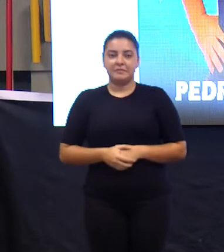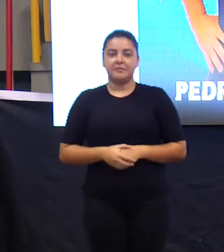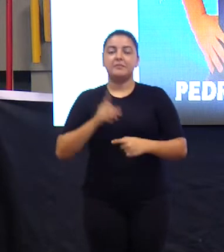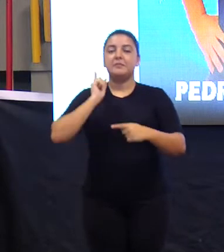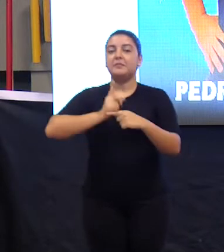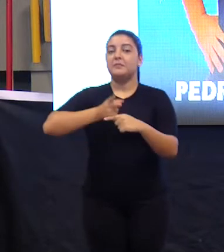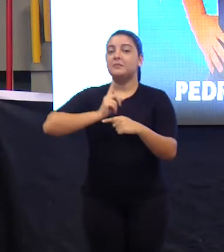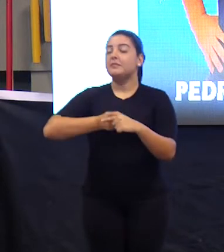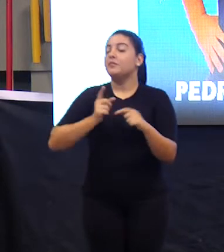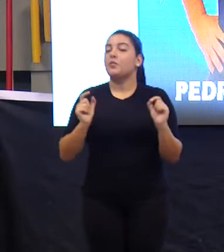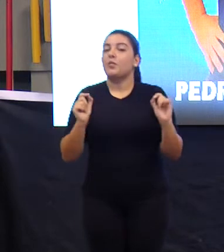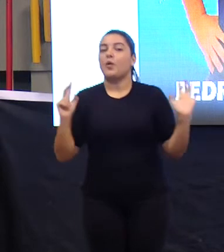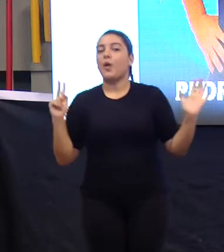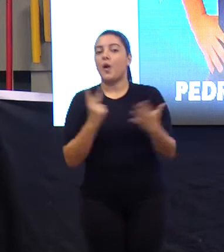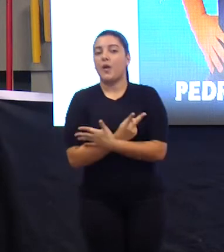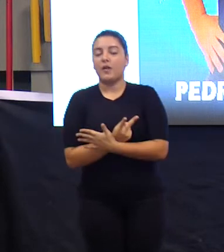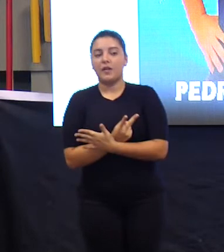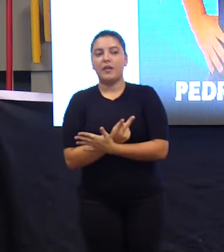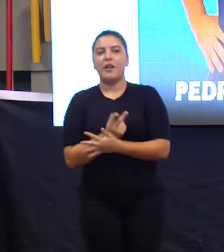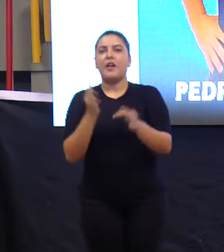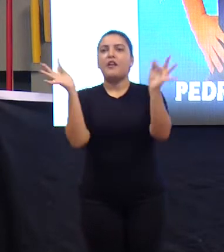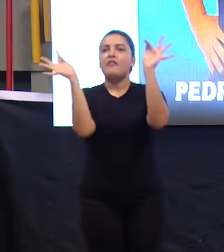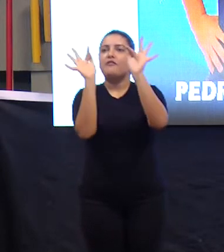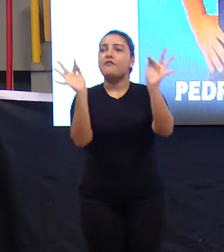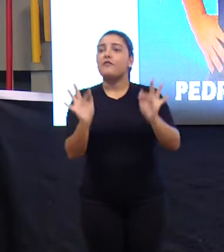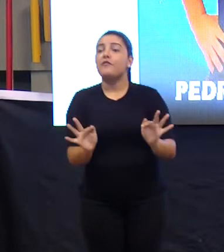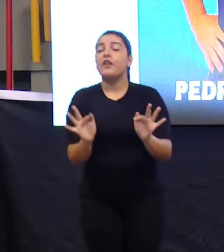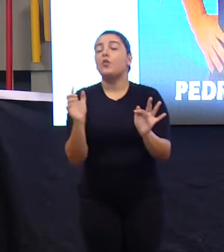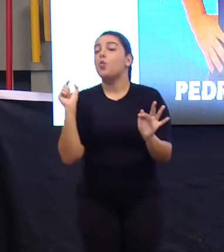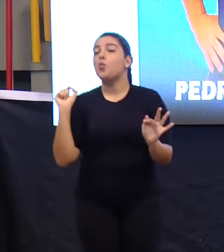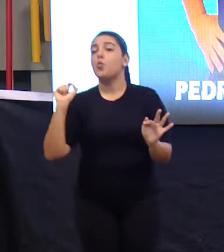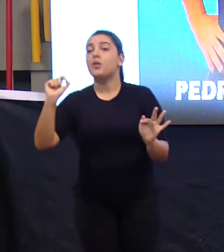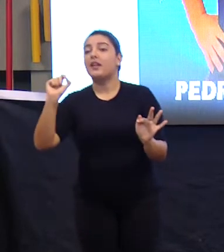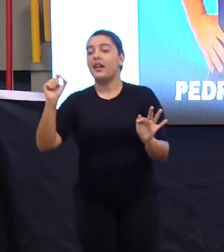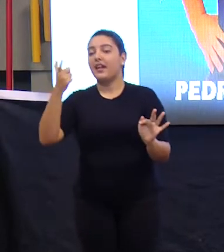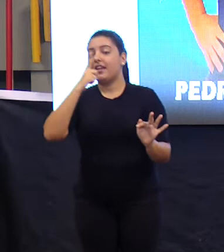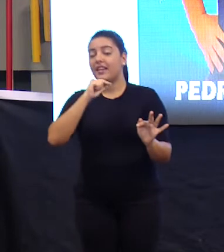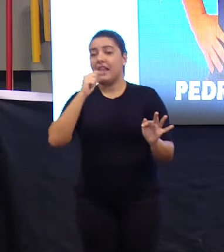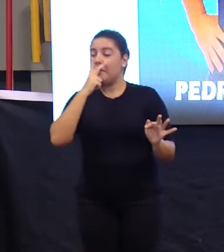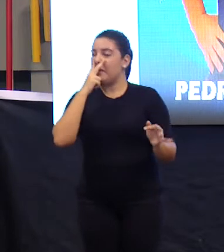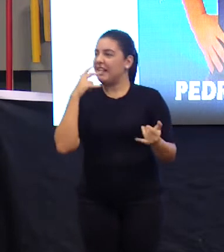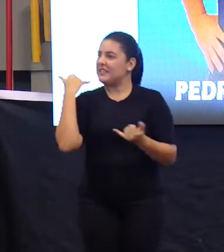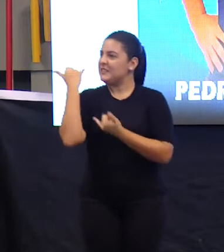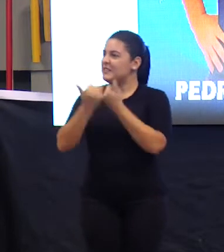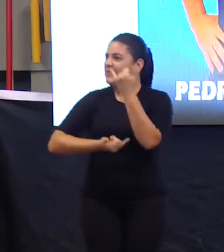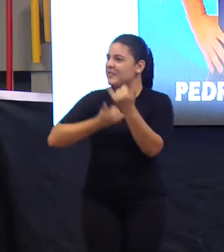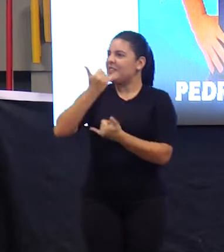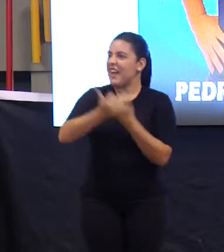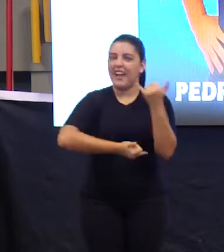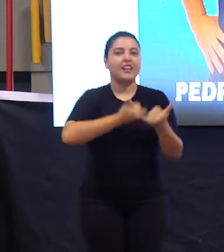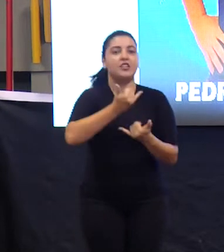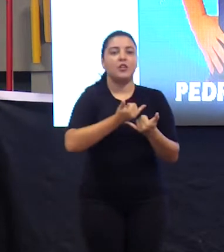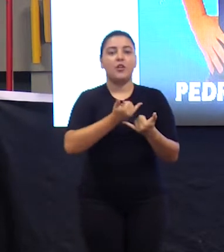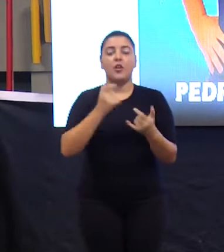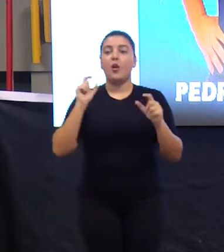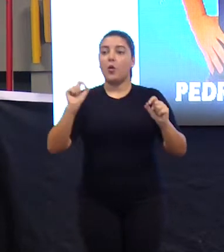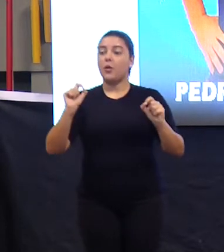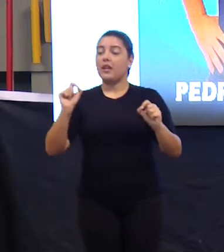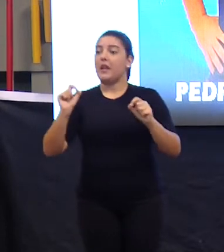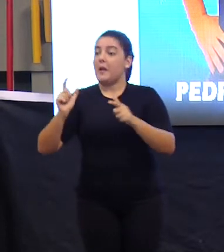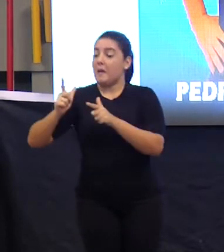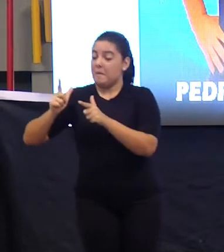Até porque felizes aqueles que se divertem com problemas que educam a